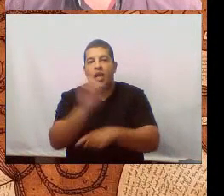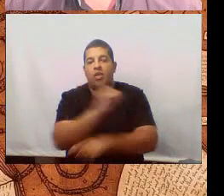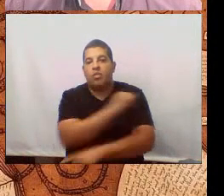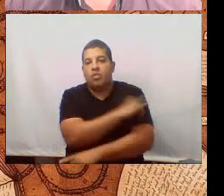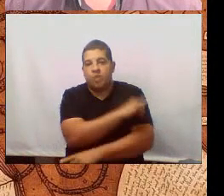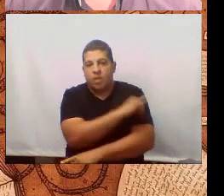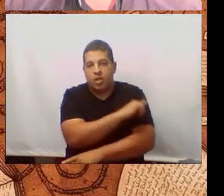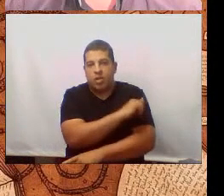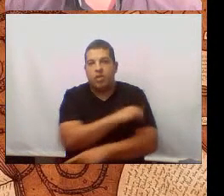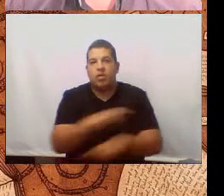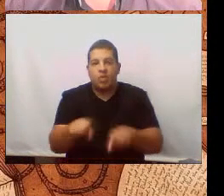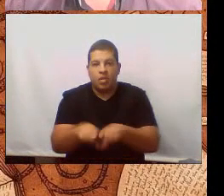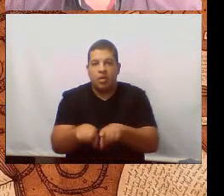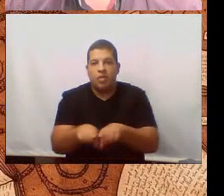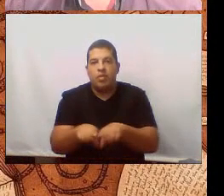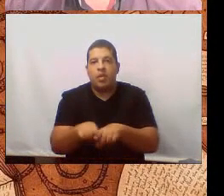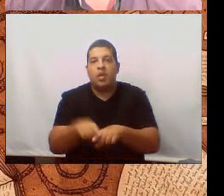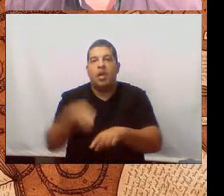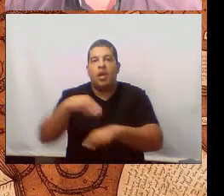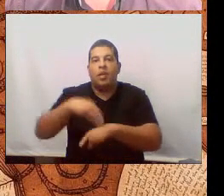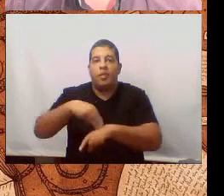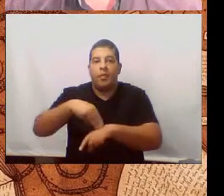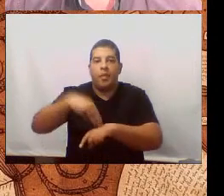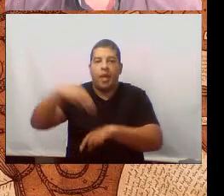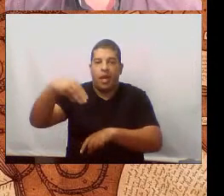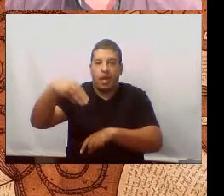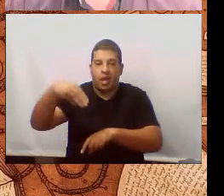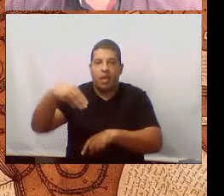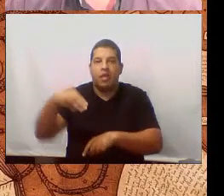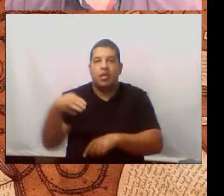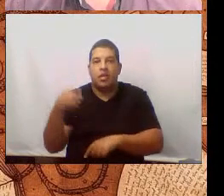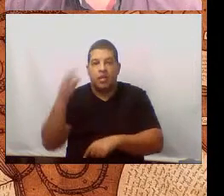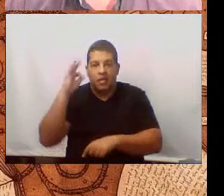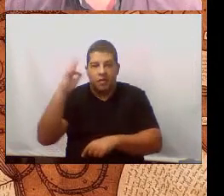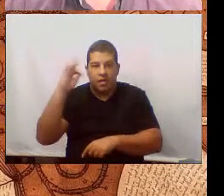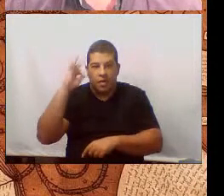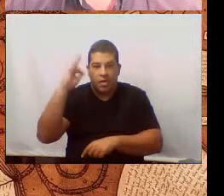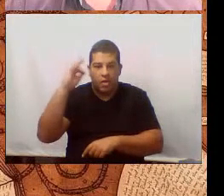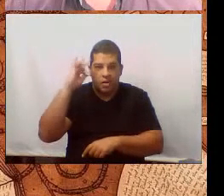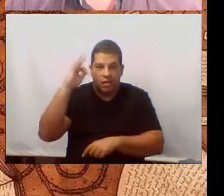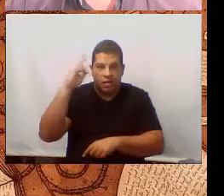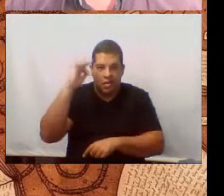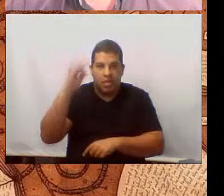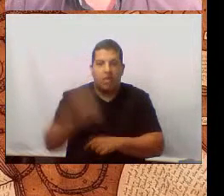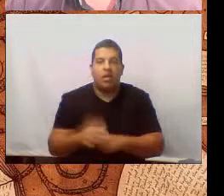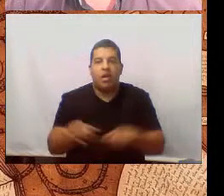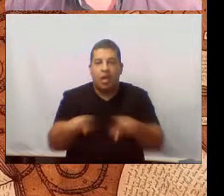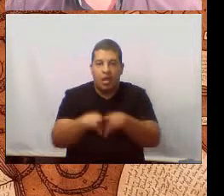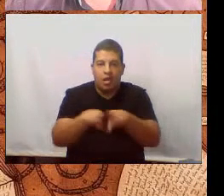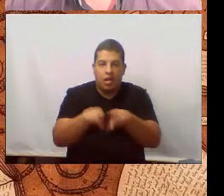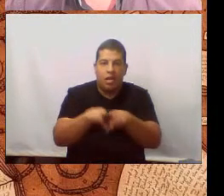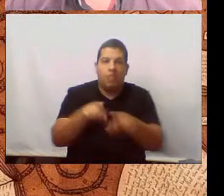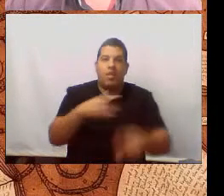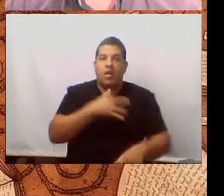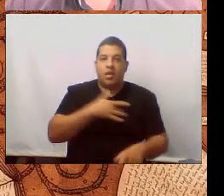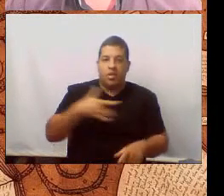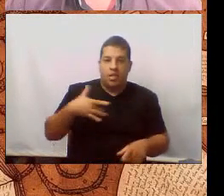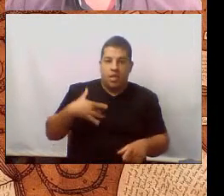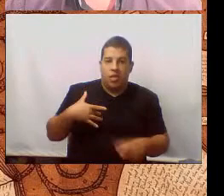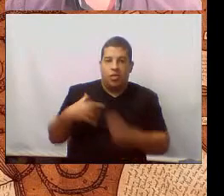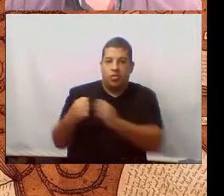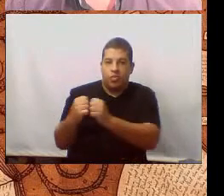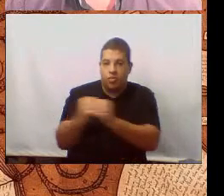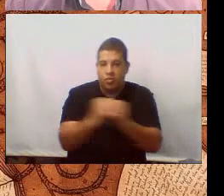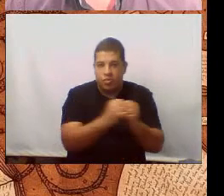pela PUC-Rio, Universidade Católica do Rio de Janeiro, mestre em Saúde Coletiva pela Universidade do Estado do Rio de Janeiro, a